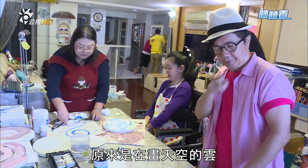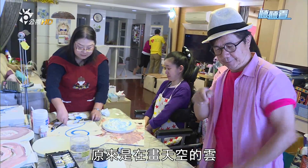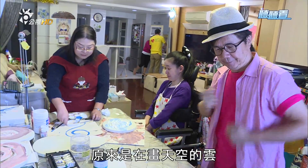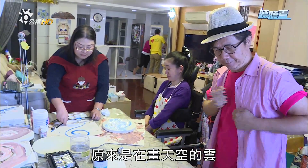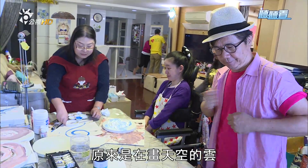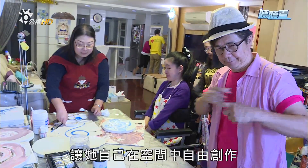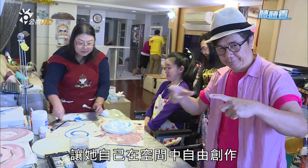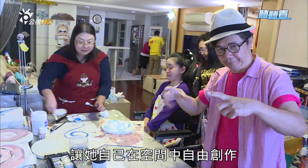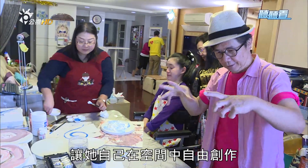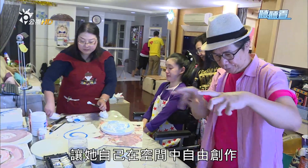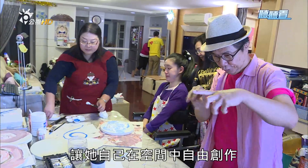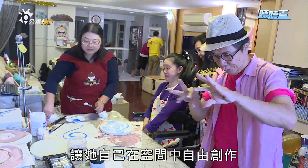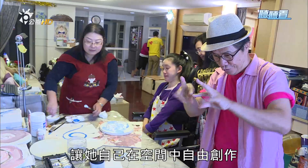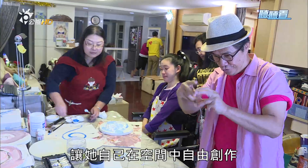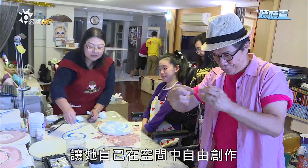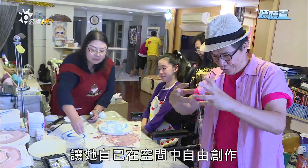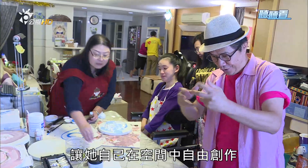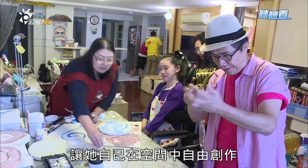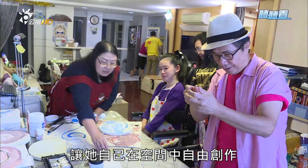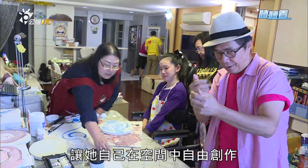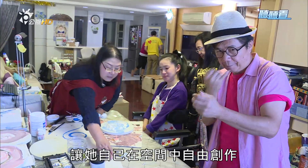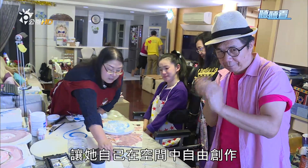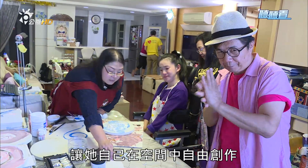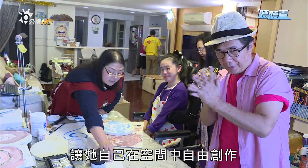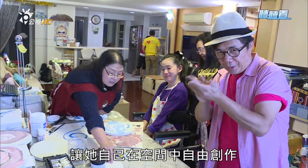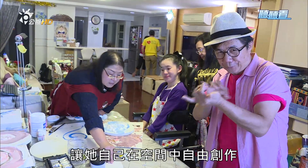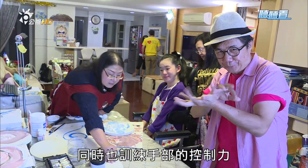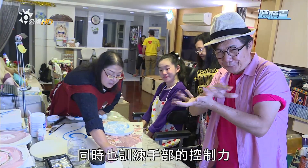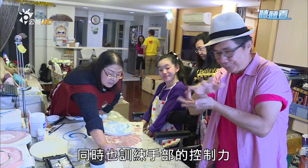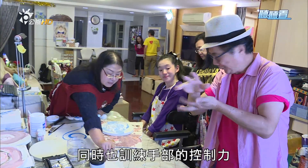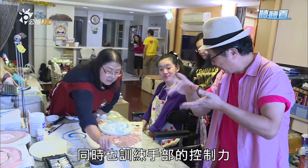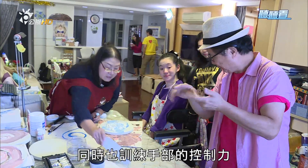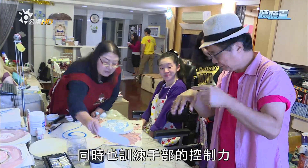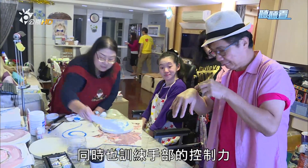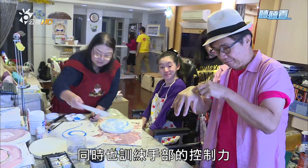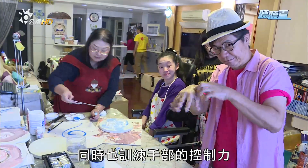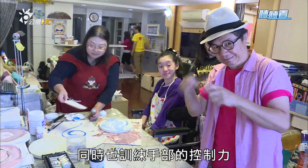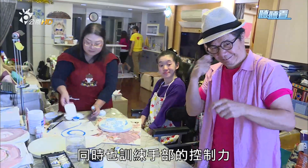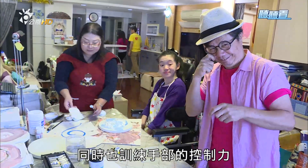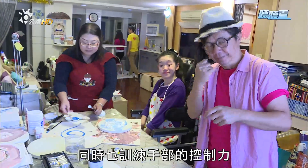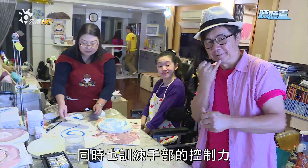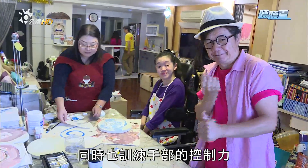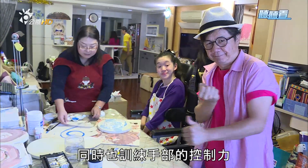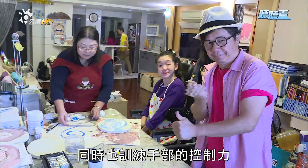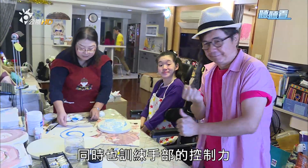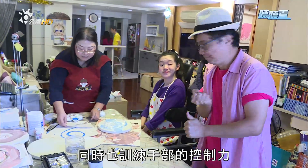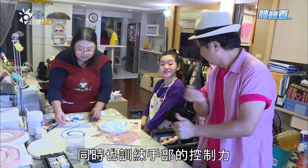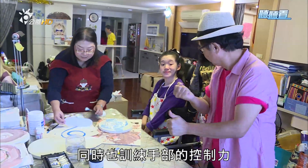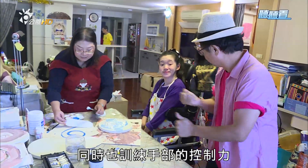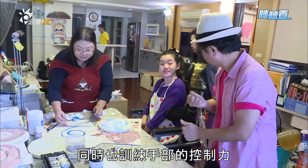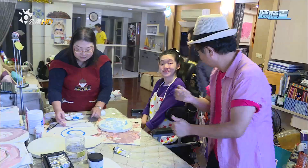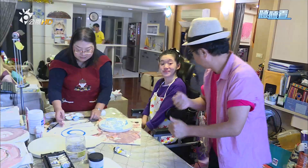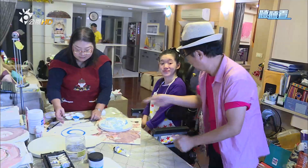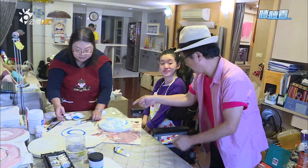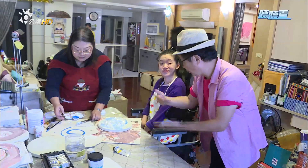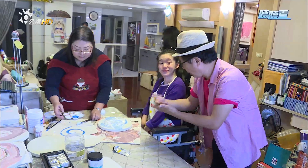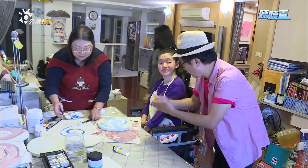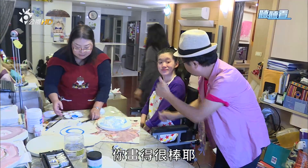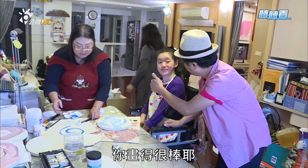啊，让他自己在空间中自由创作，同时呢也训练手部的控制力。哎，你画得